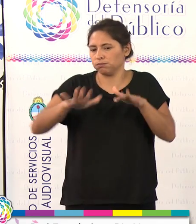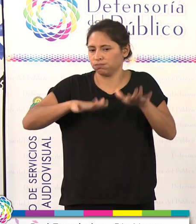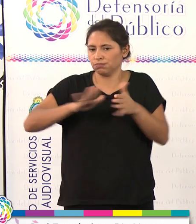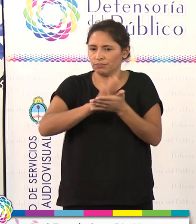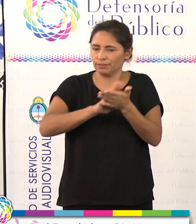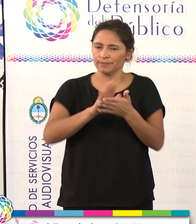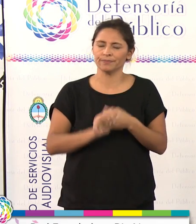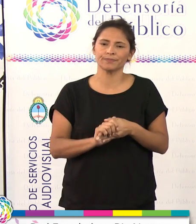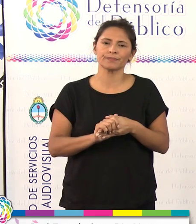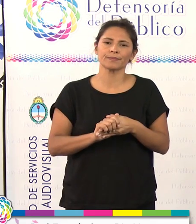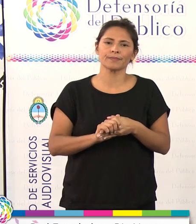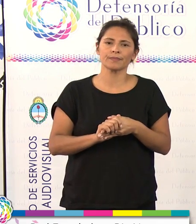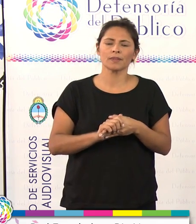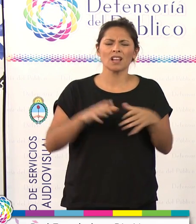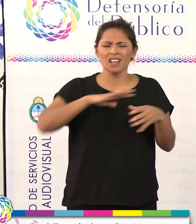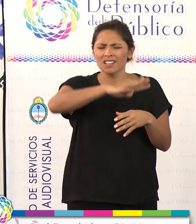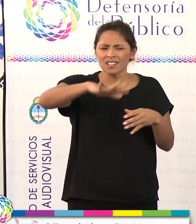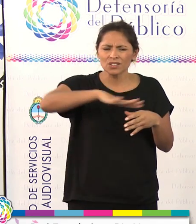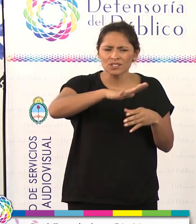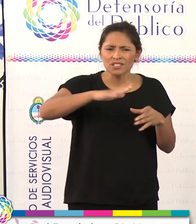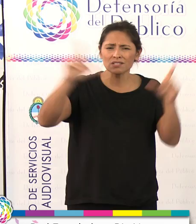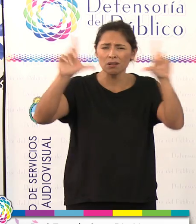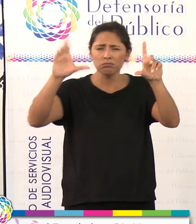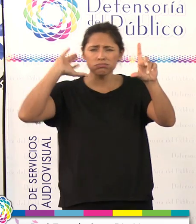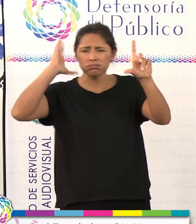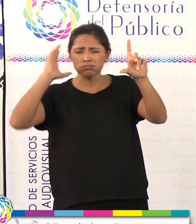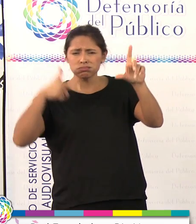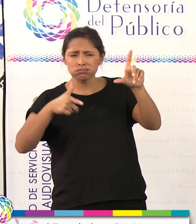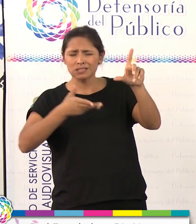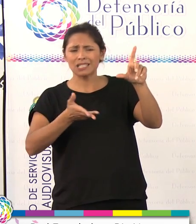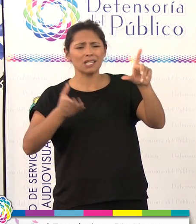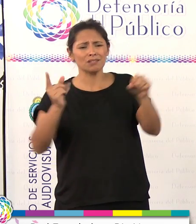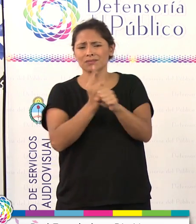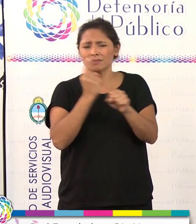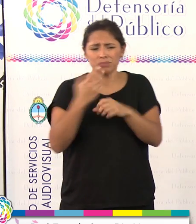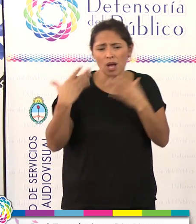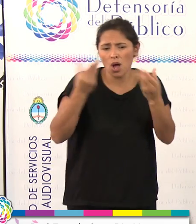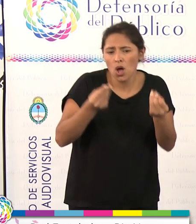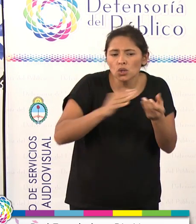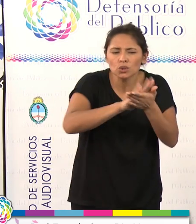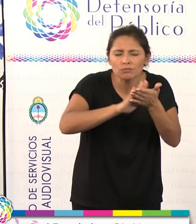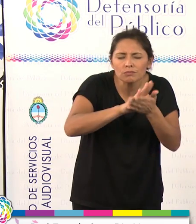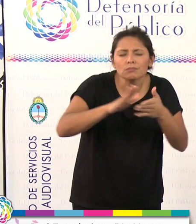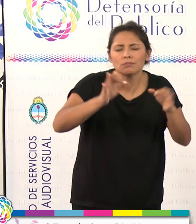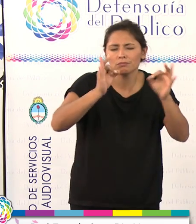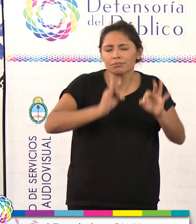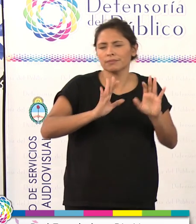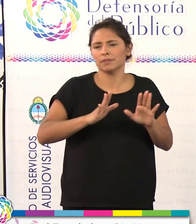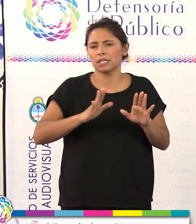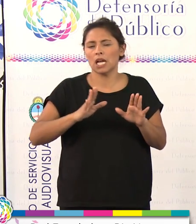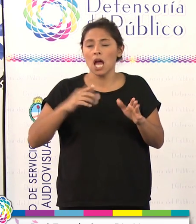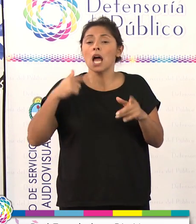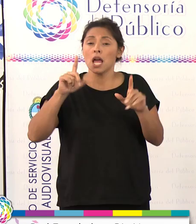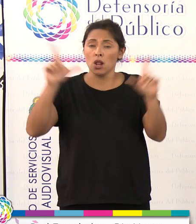tome conciencia de la necesidad de defender los derechos de los niños, niñas y adolescentes, sino que refuerzan la idea de que son peligrosos y merecen ser